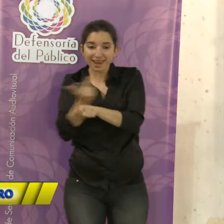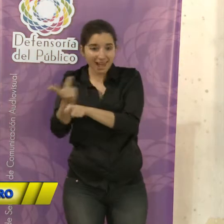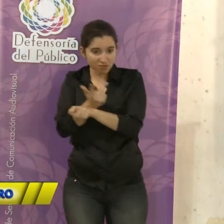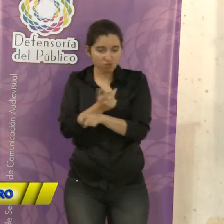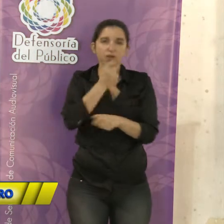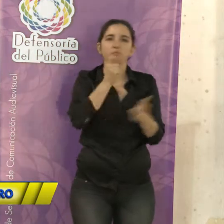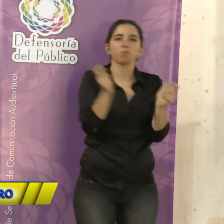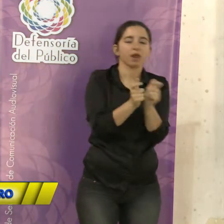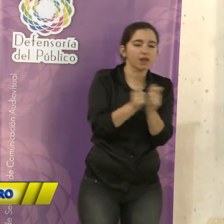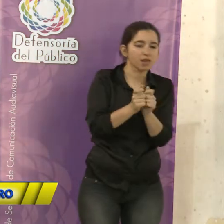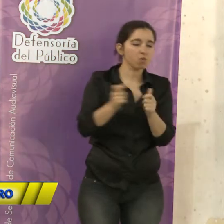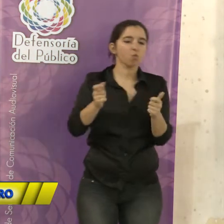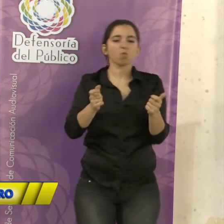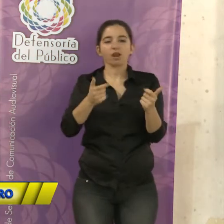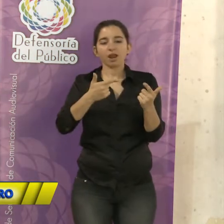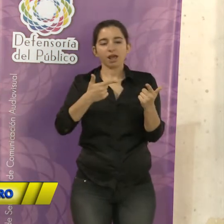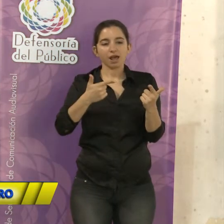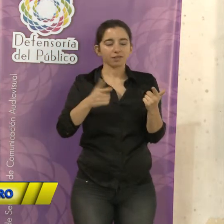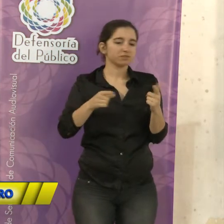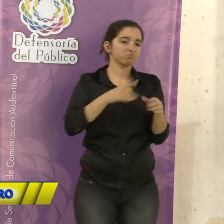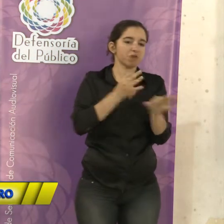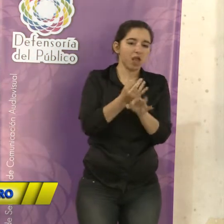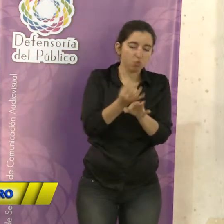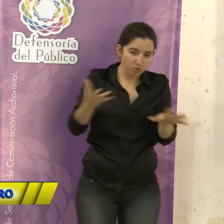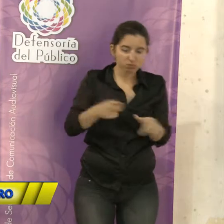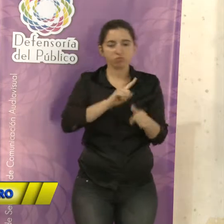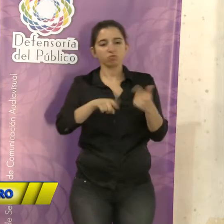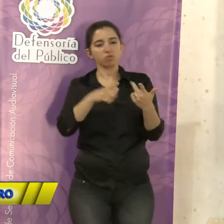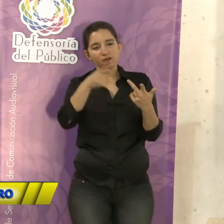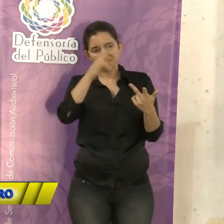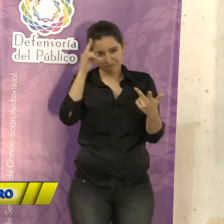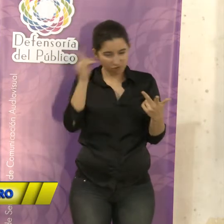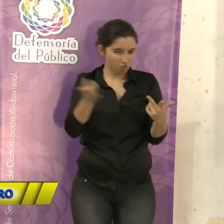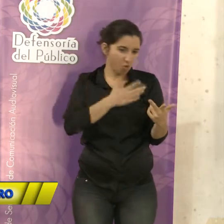de películas, series educativas y ficción.